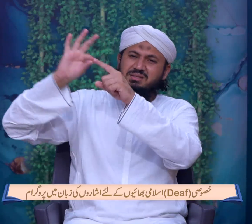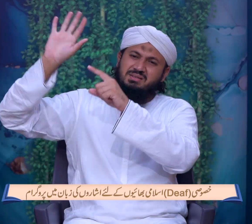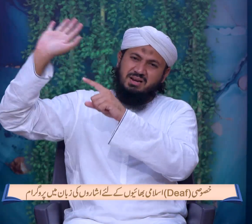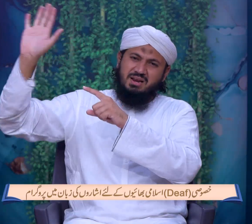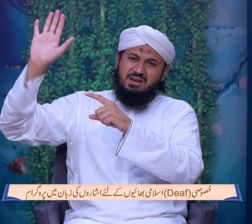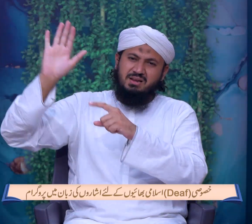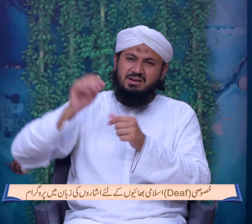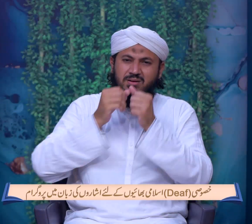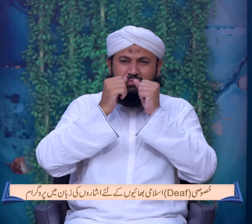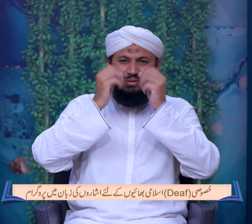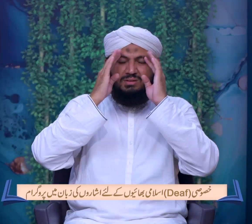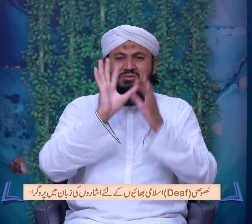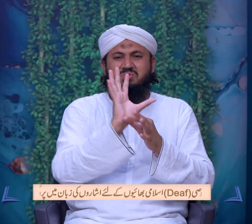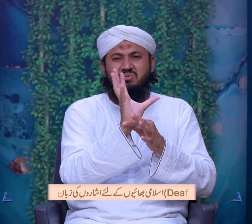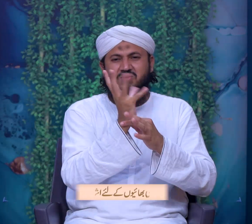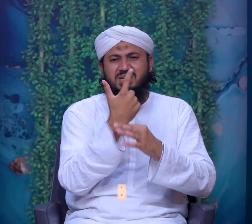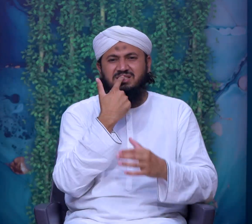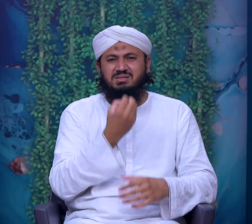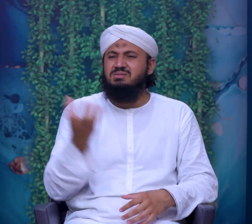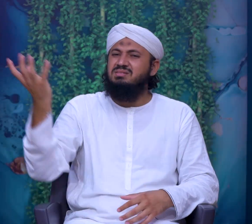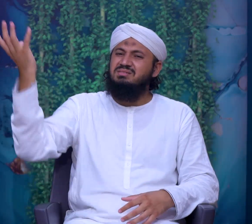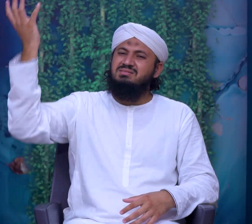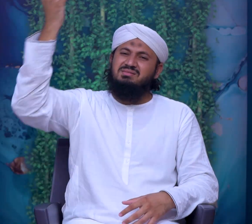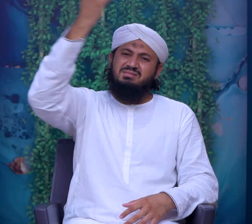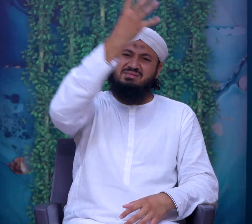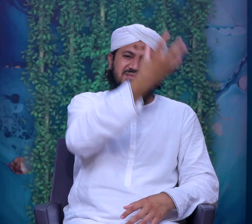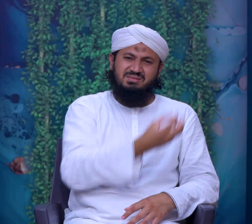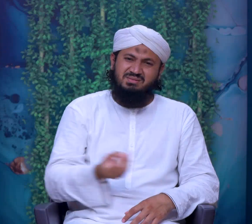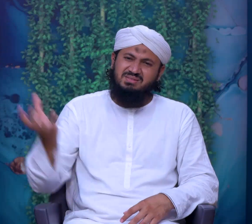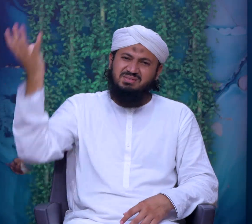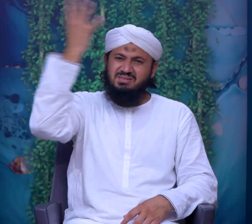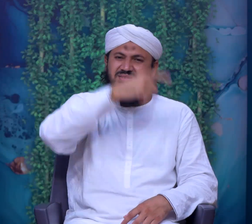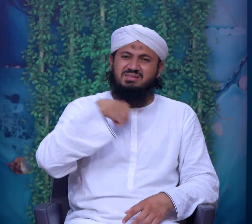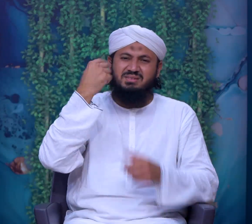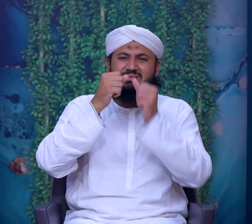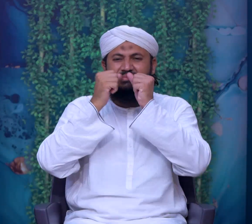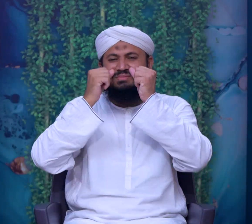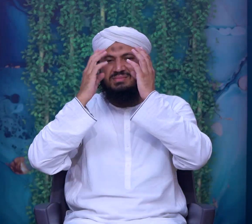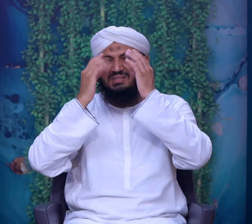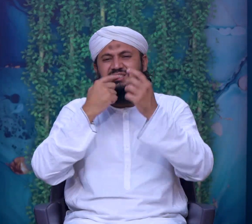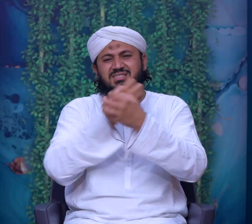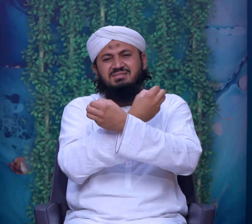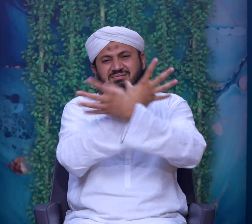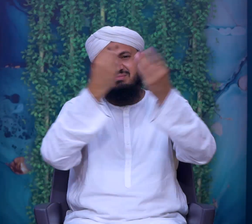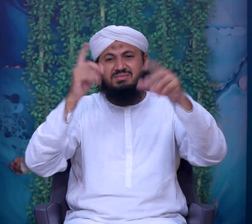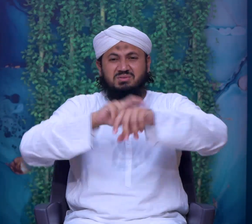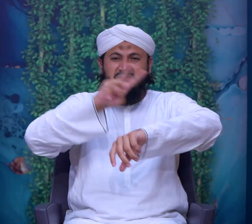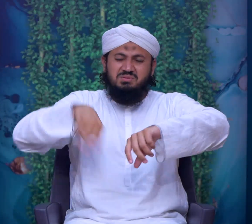مصطفیٰ دن رات چمکتا ہے۔ نمبر 4، چاند صرف 3 رات آب و تاب سے چمکتا ہے، چہرہ مصطفیٰ ہمیشہ